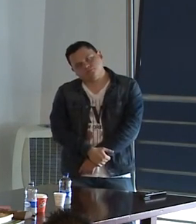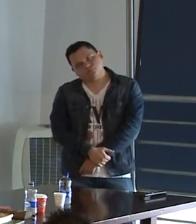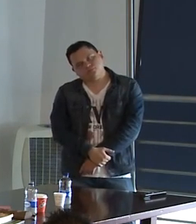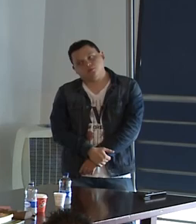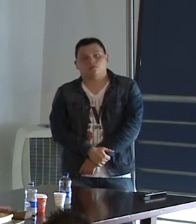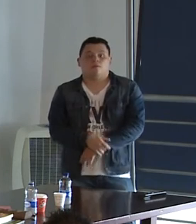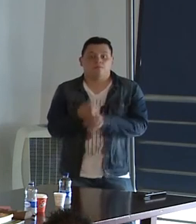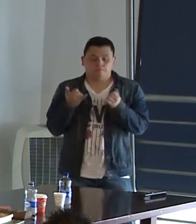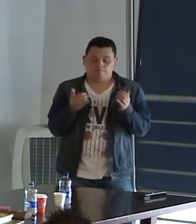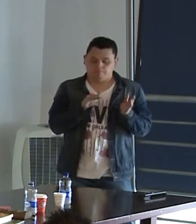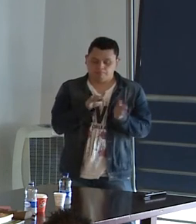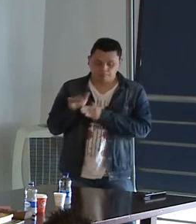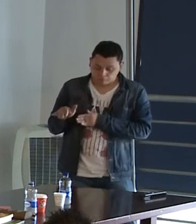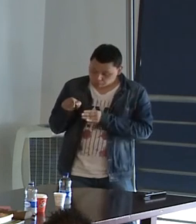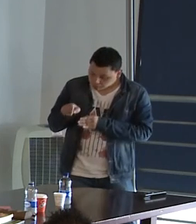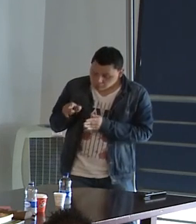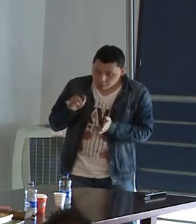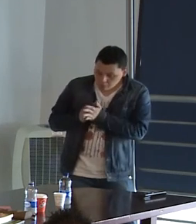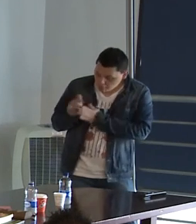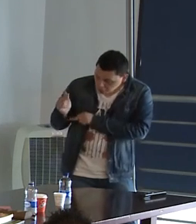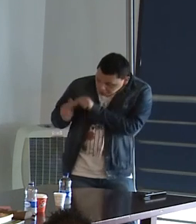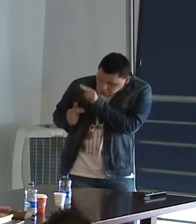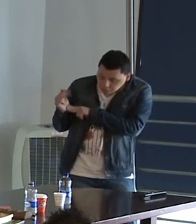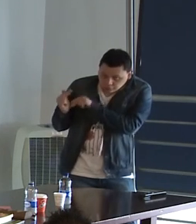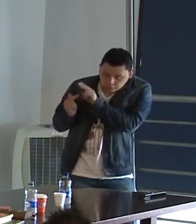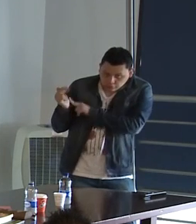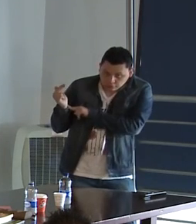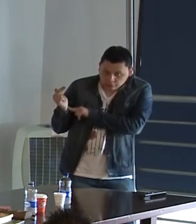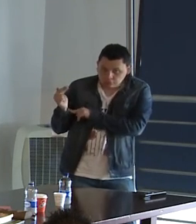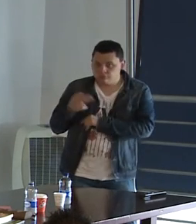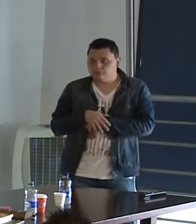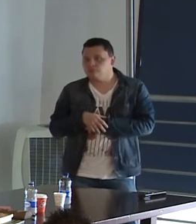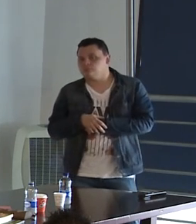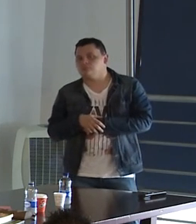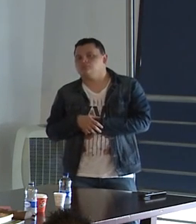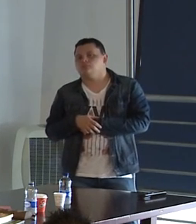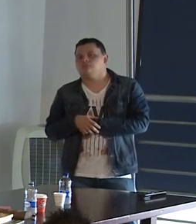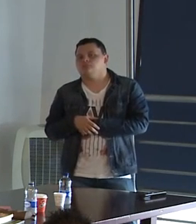Ahora bien, esa construcción